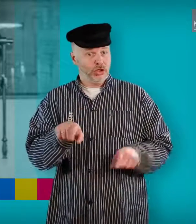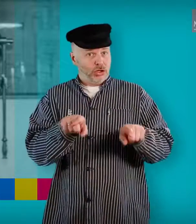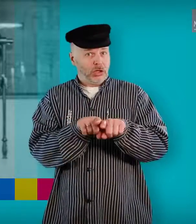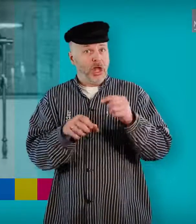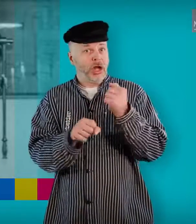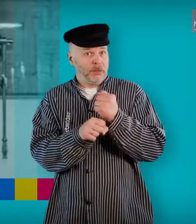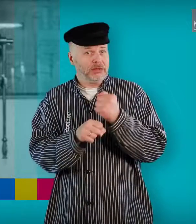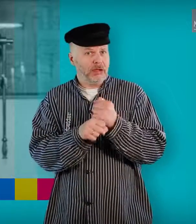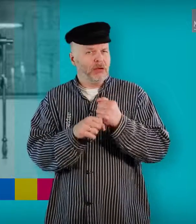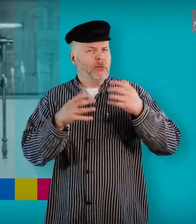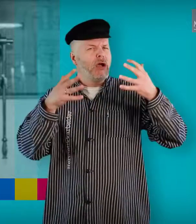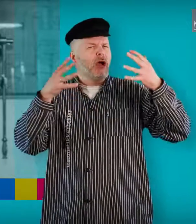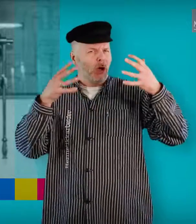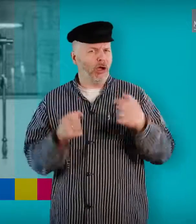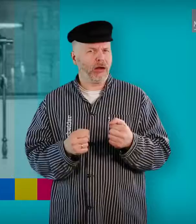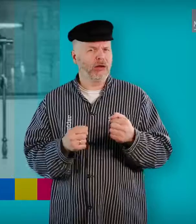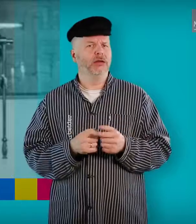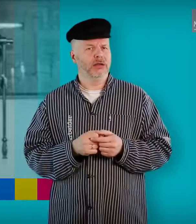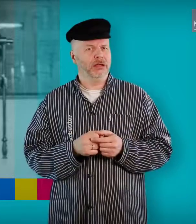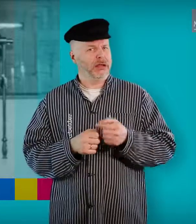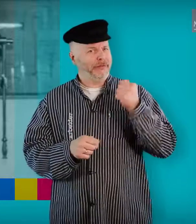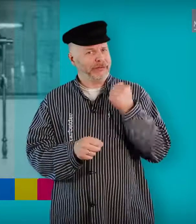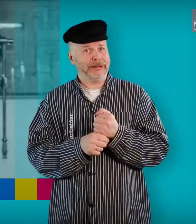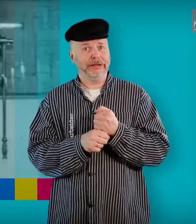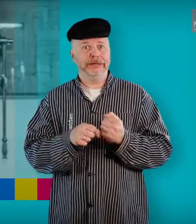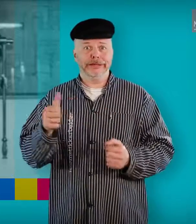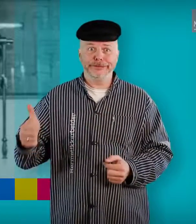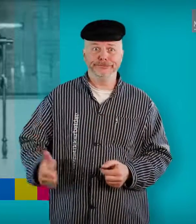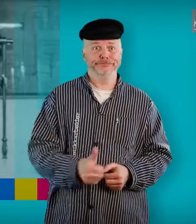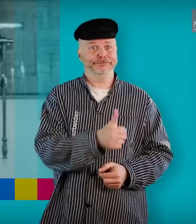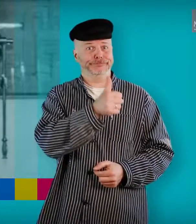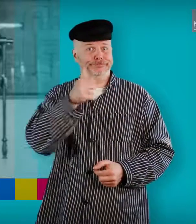Sånn foregikk lukking av boksen i mange år. Dette var tidkrevende arbeid.